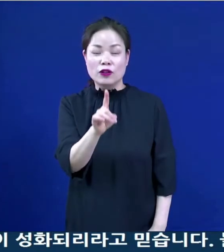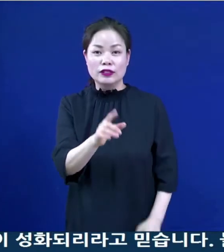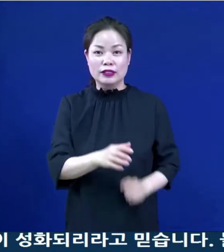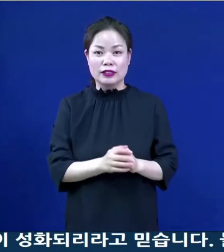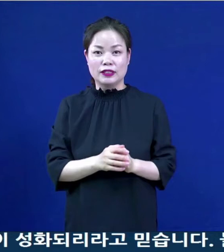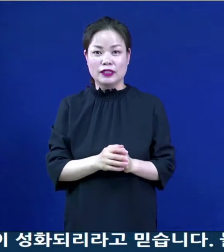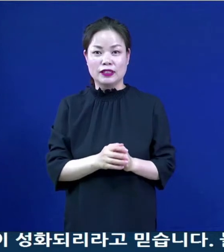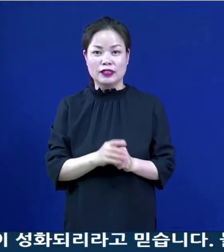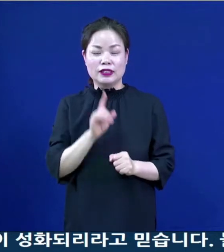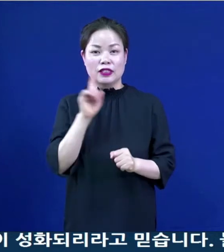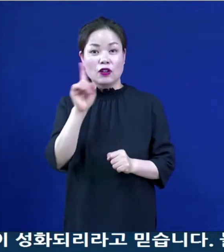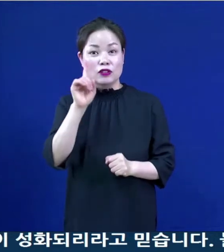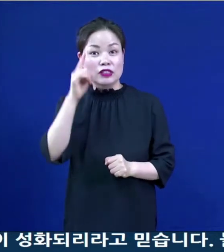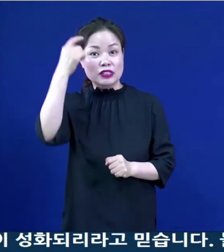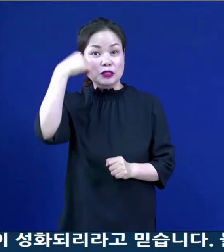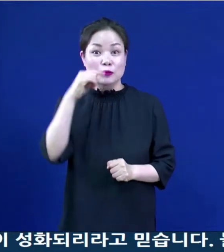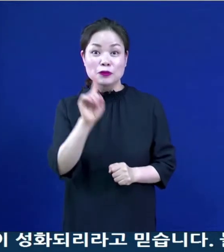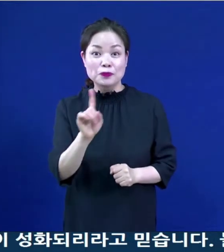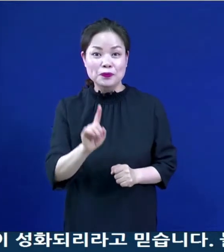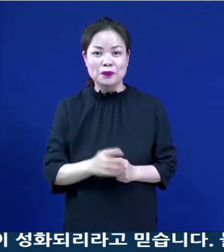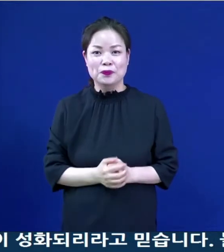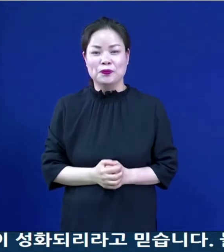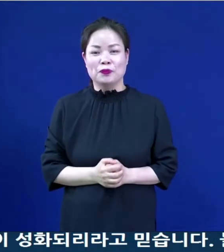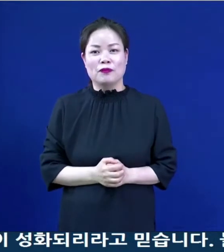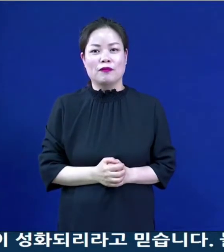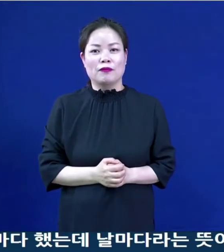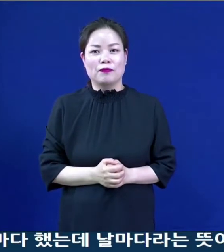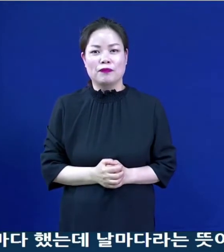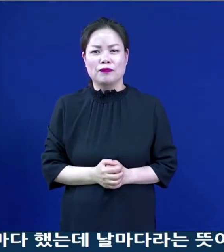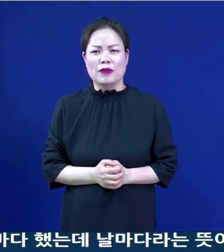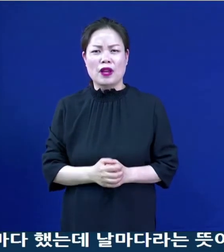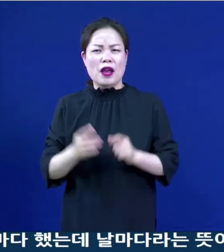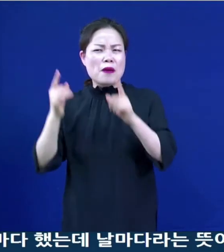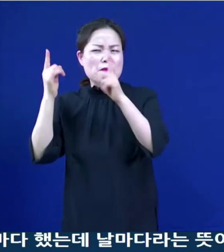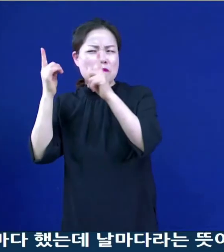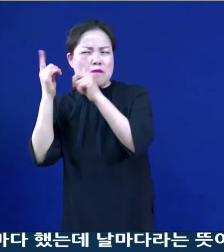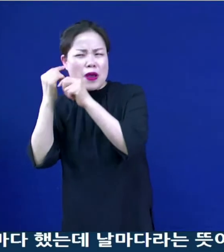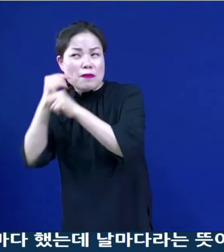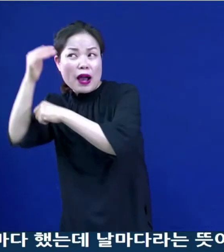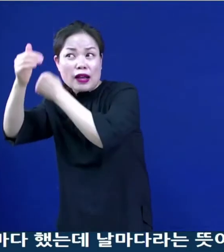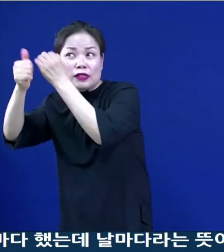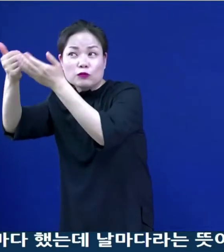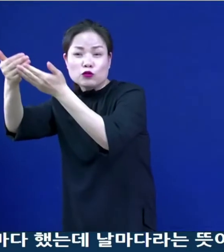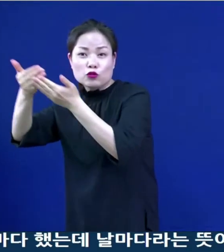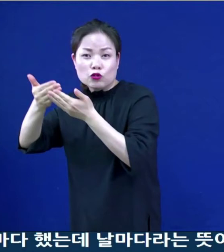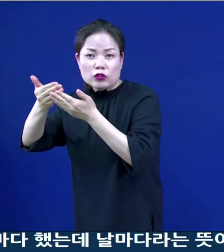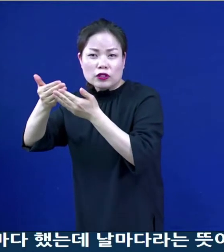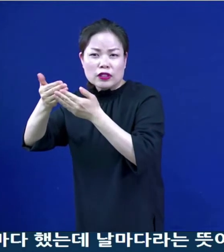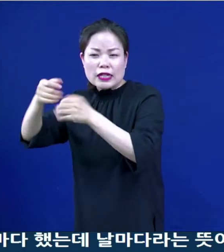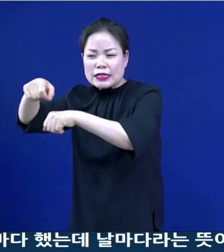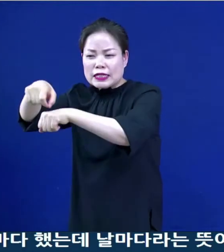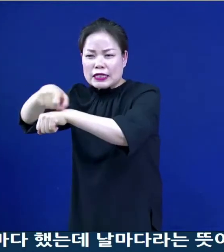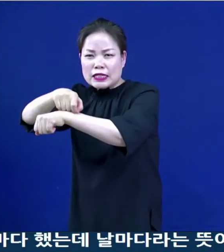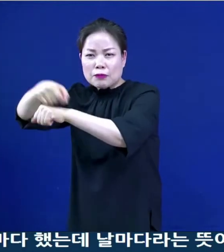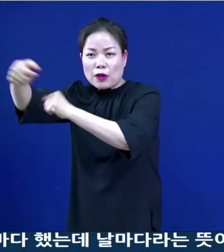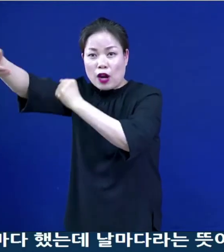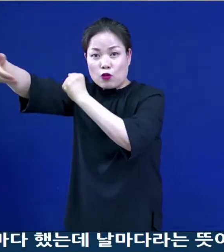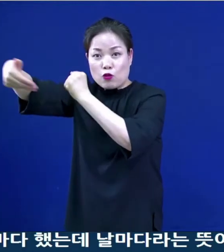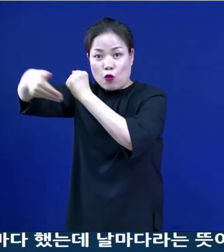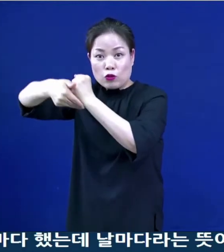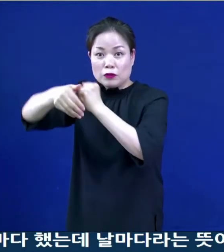그 뉘앙스는 어떤 뉘앙스가 있냐면 매일마다 하나님이 주는 특별한 공급이